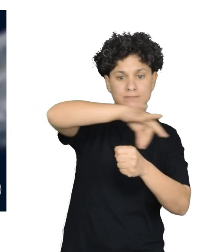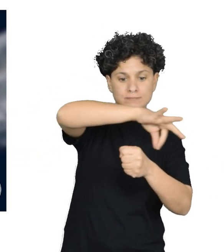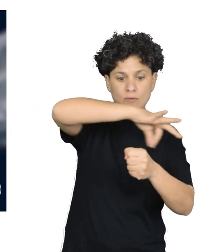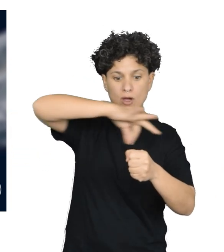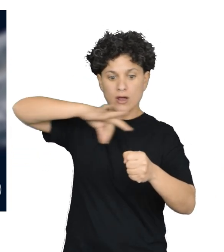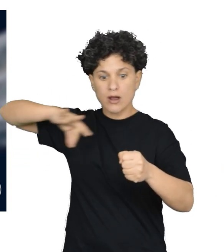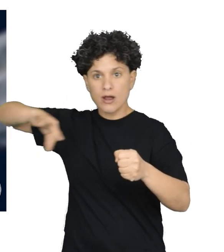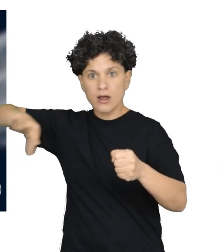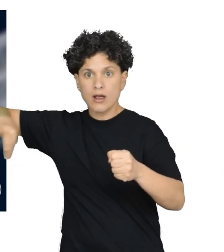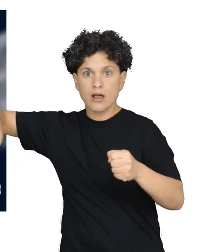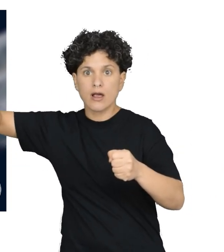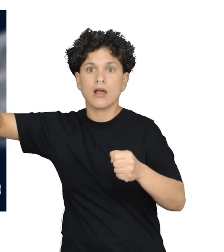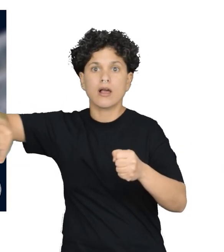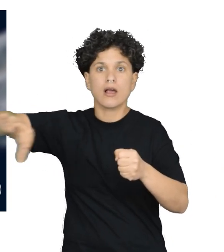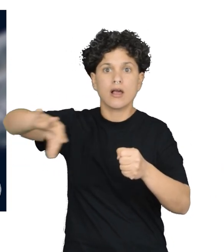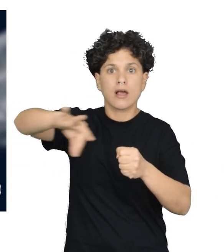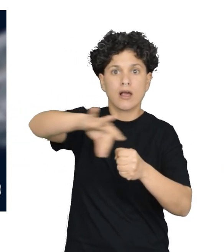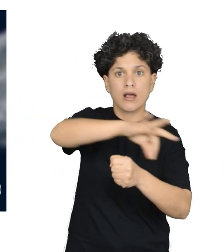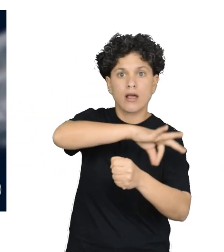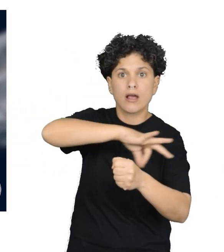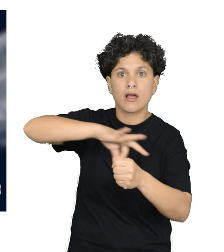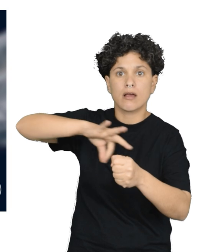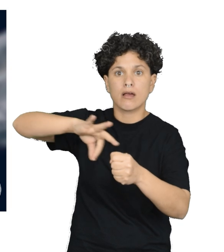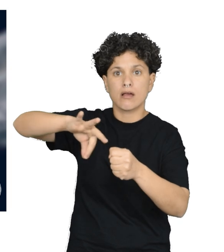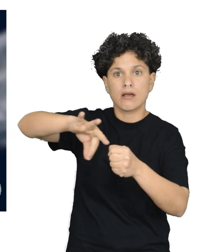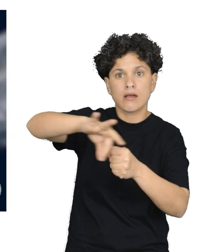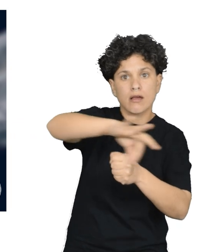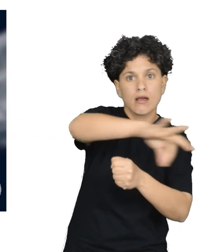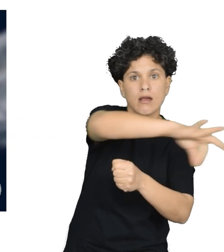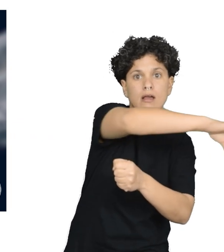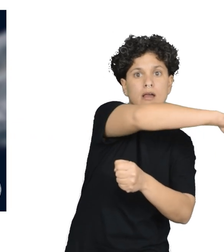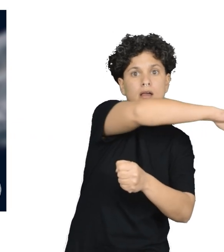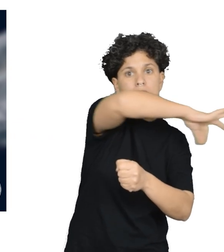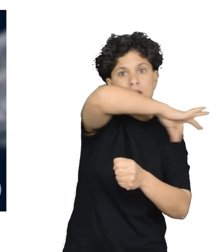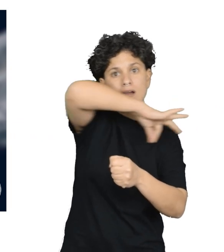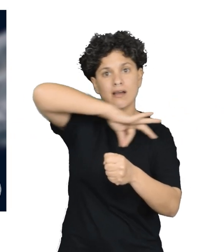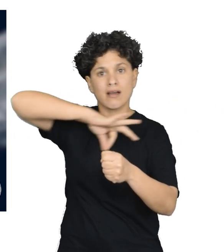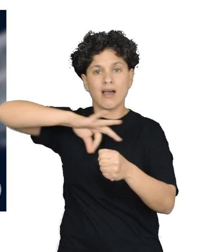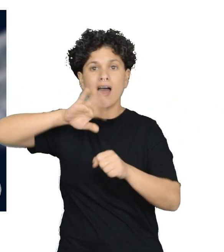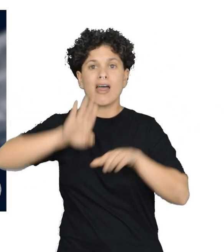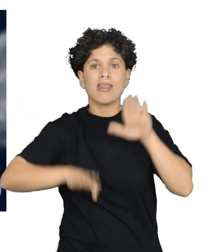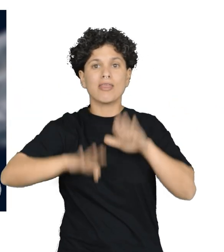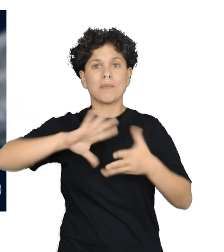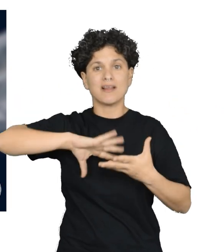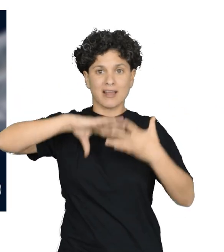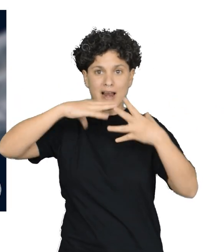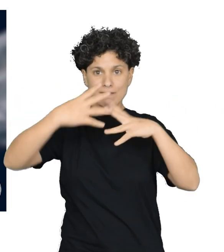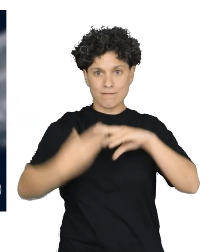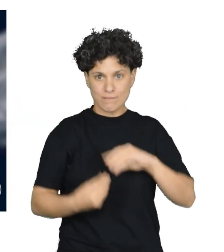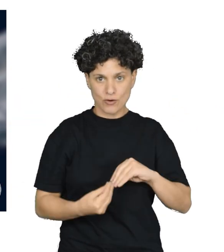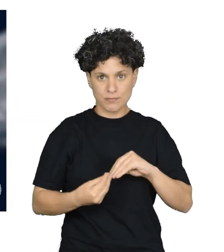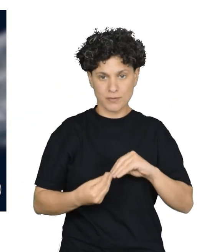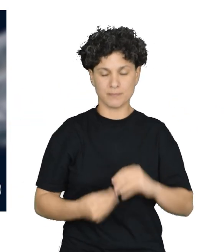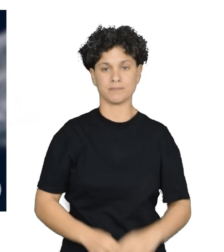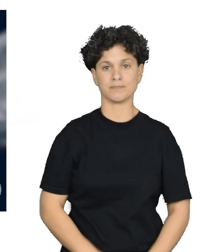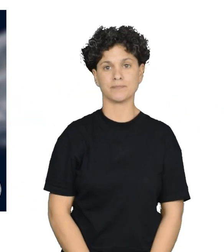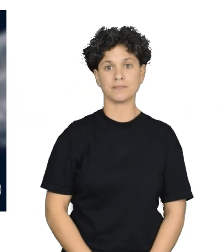cuando los cometas se acercan al sol algunos de sus materiales se evaporan creando Una atmósfera alrededor de su núcleo